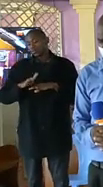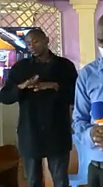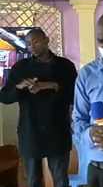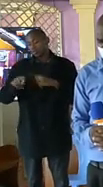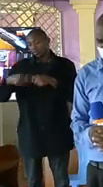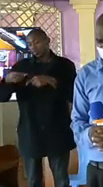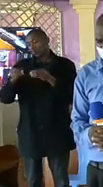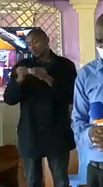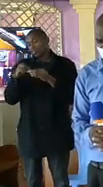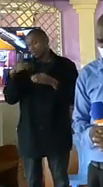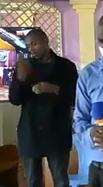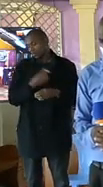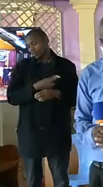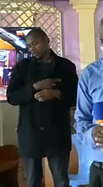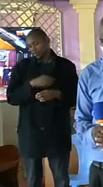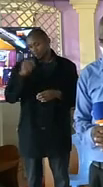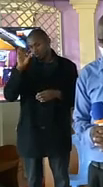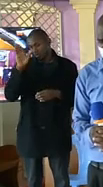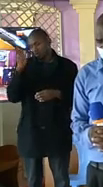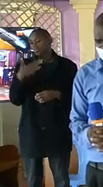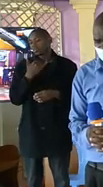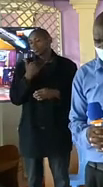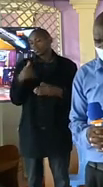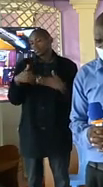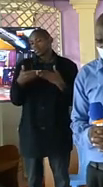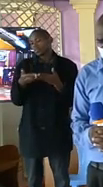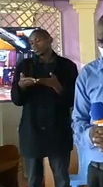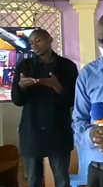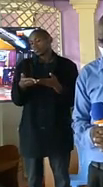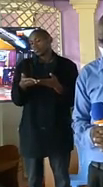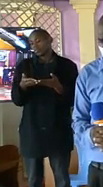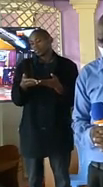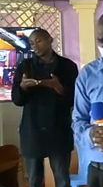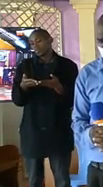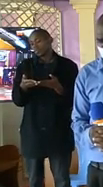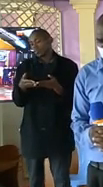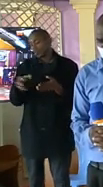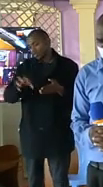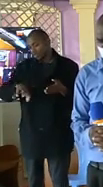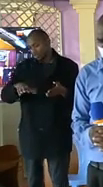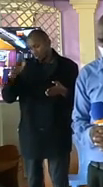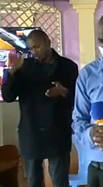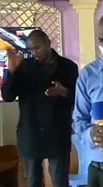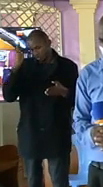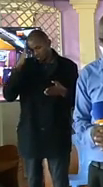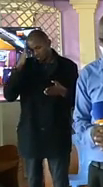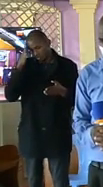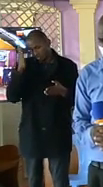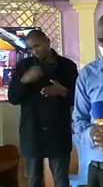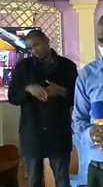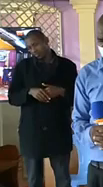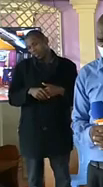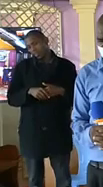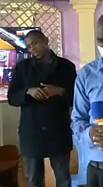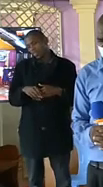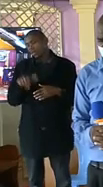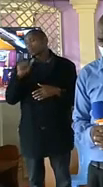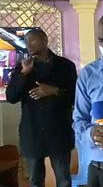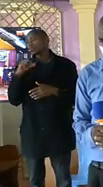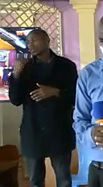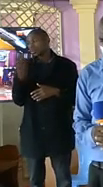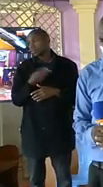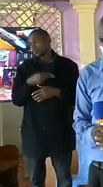ithuĩ. Nĩkĩo mwathani tũkwenda kwĩneana harĩwe tũkĩhoka atĩ mabataro maitũ mwathani ũmoĩ. Ona macio mwathani tũtakũrĩtie